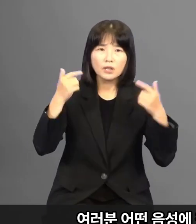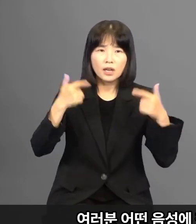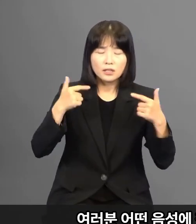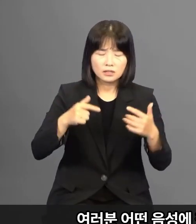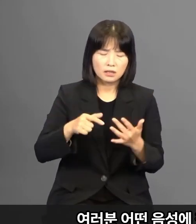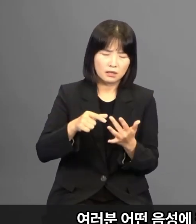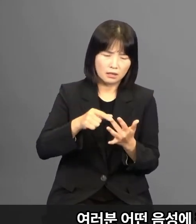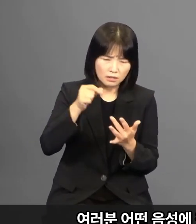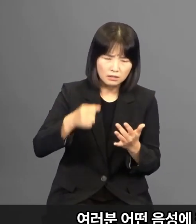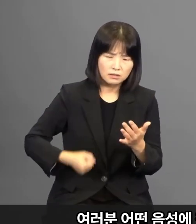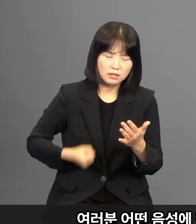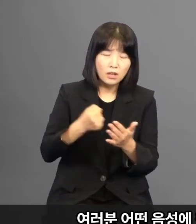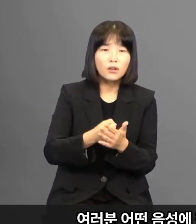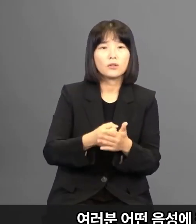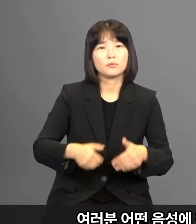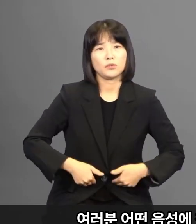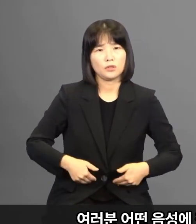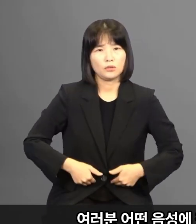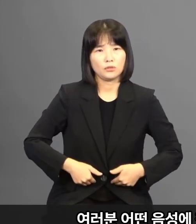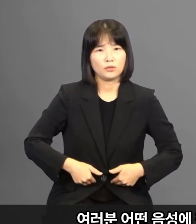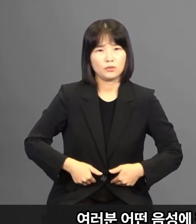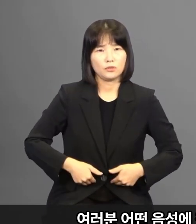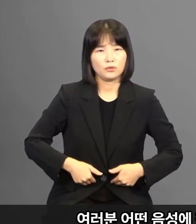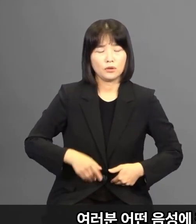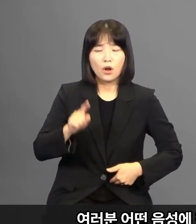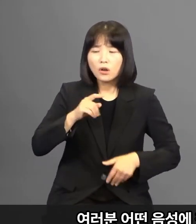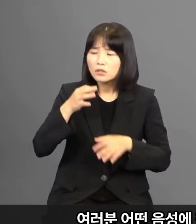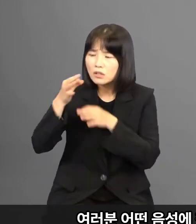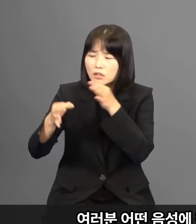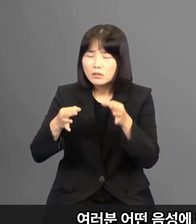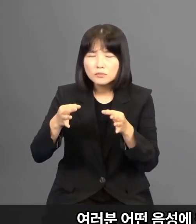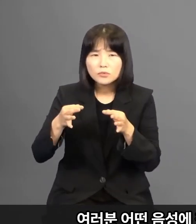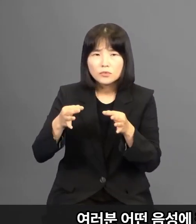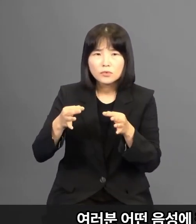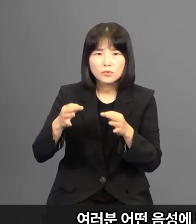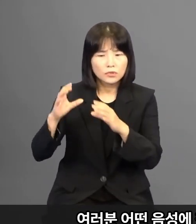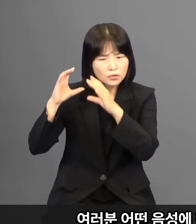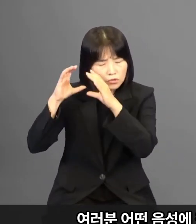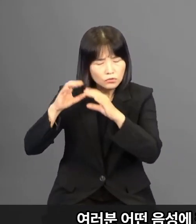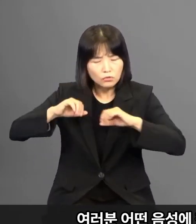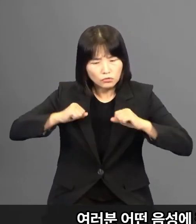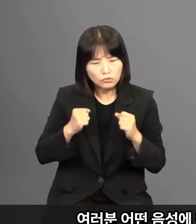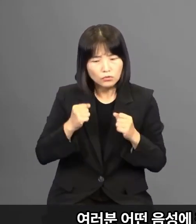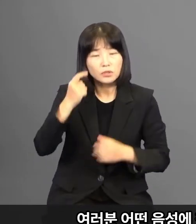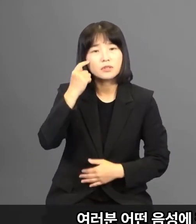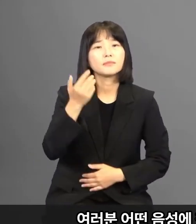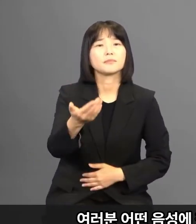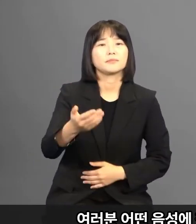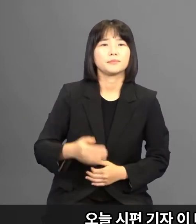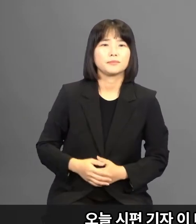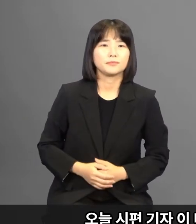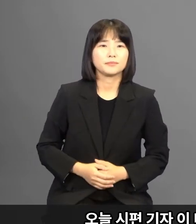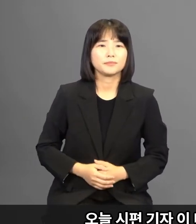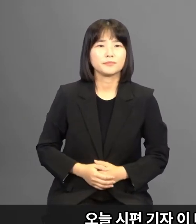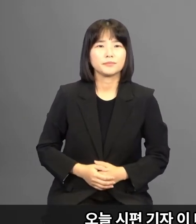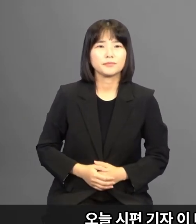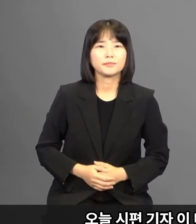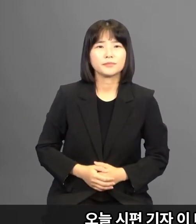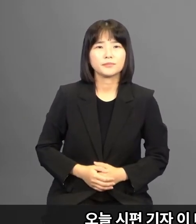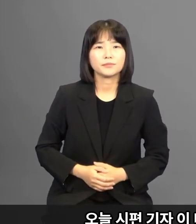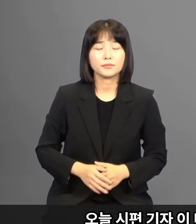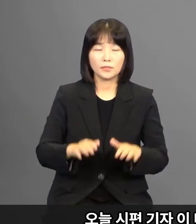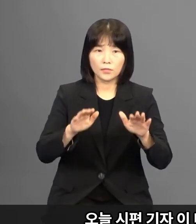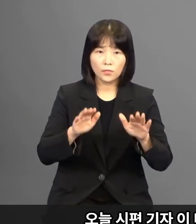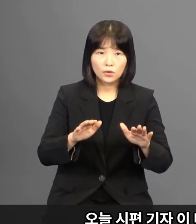여러분, 어떤 음성에 청종하여 순종하여 가시겠습니까? 오늘